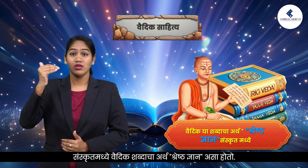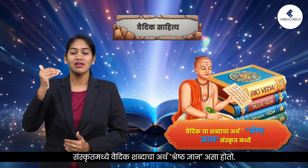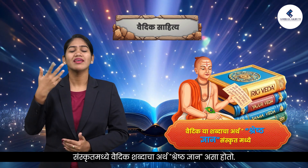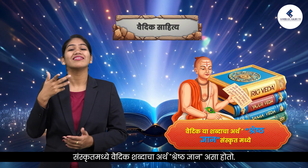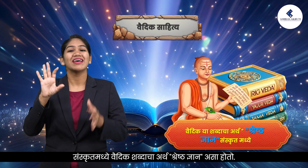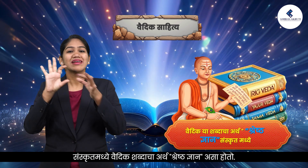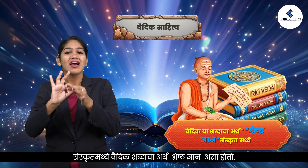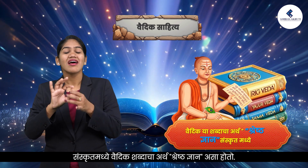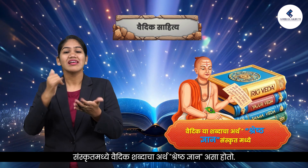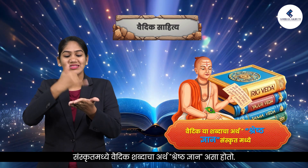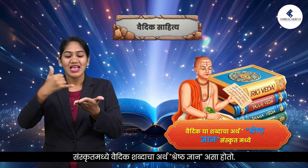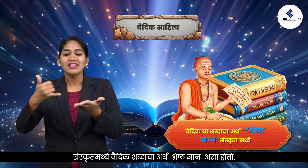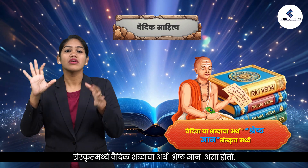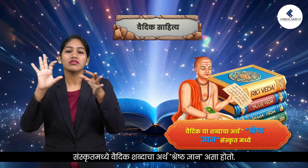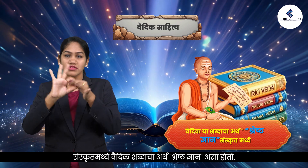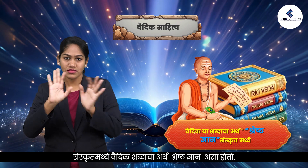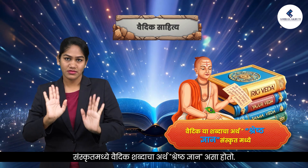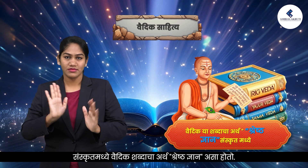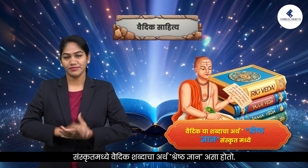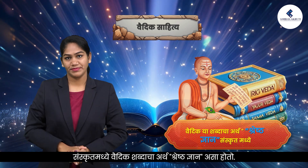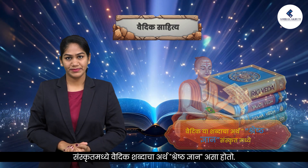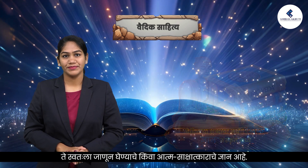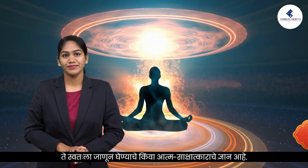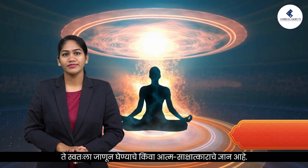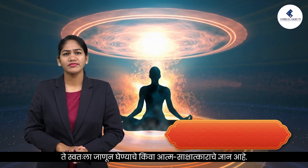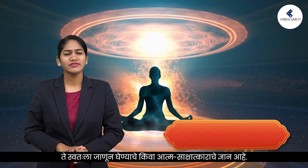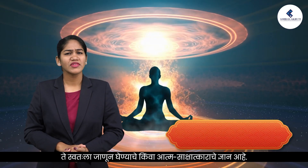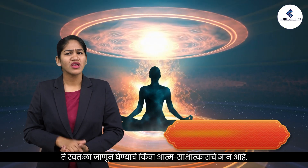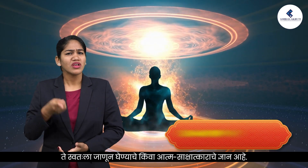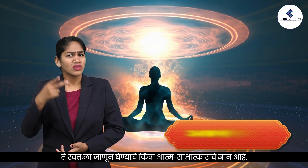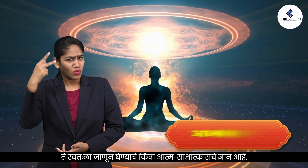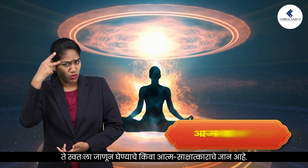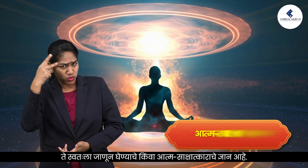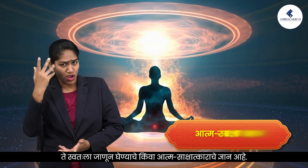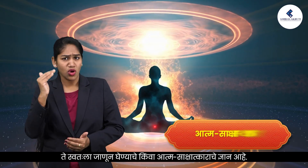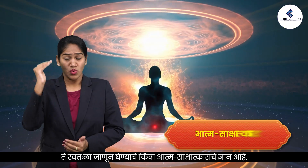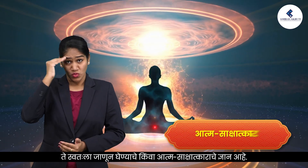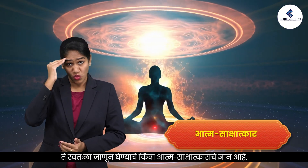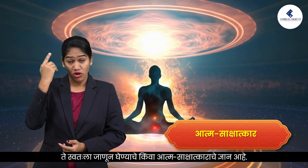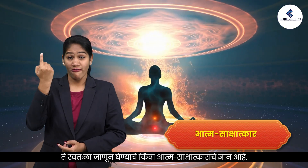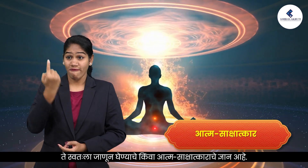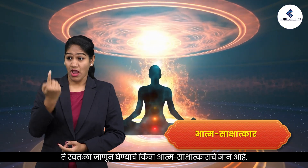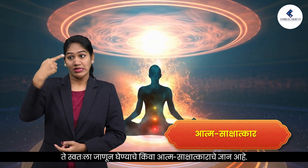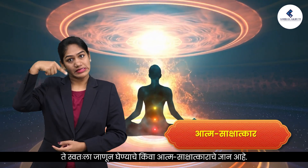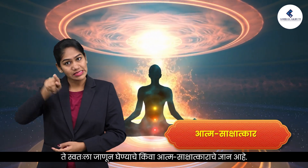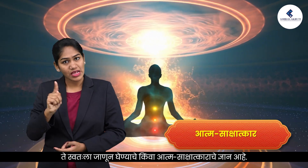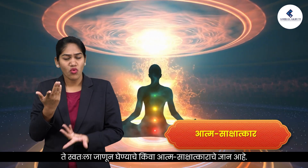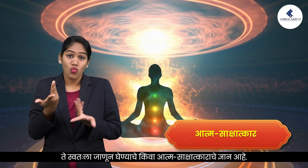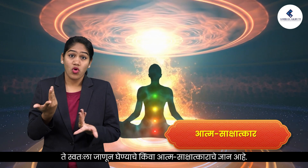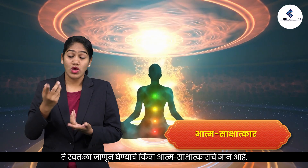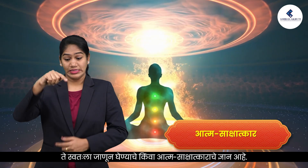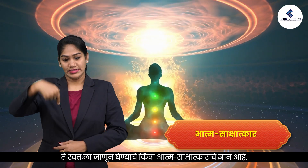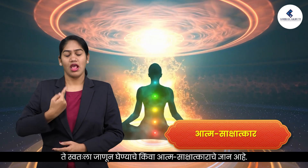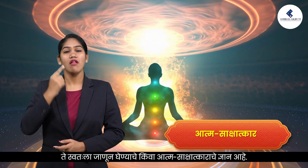ते स्वतःला जाणून घेण्याचे किंवा